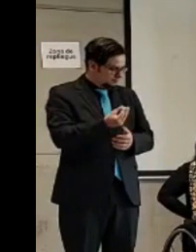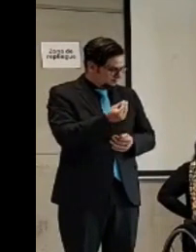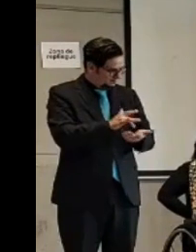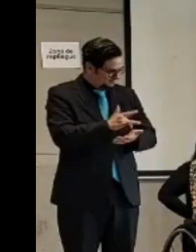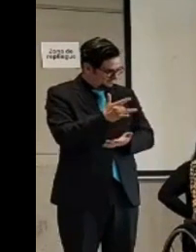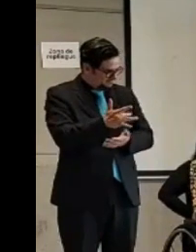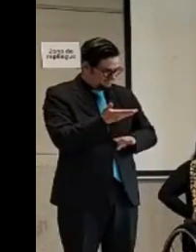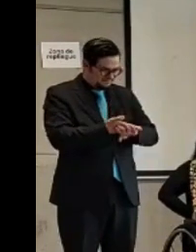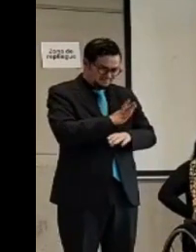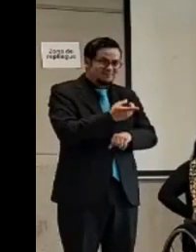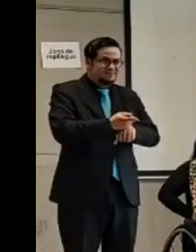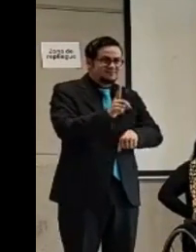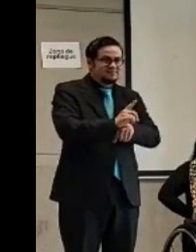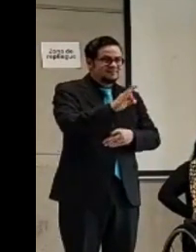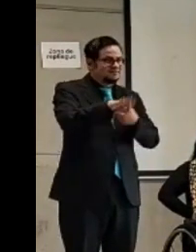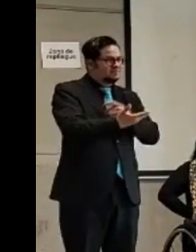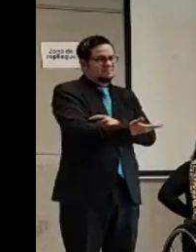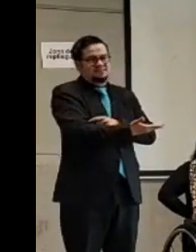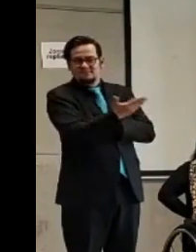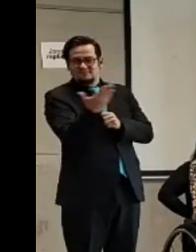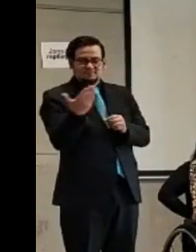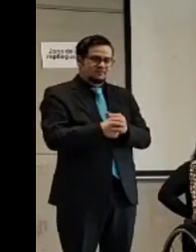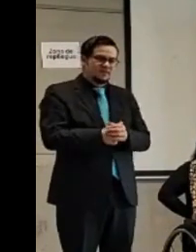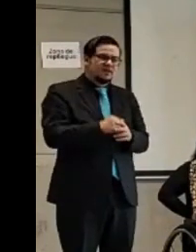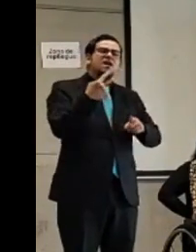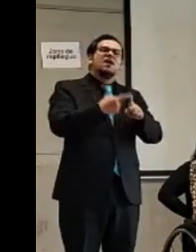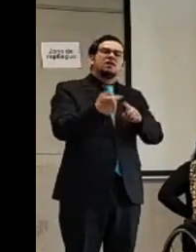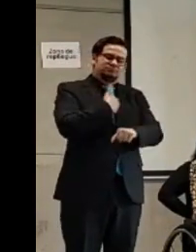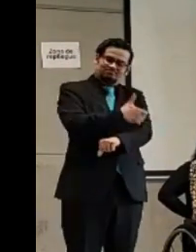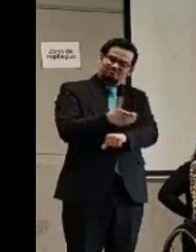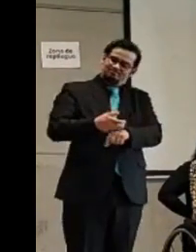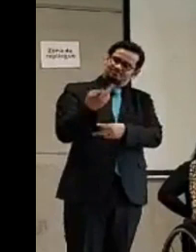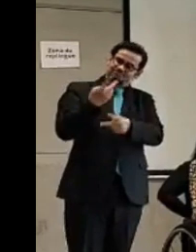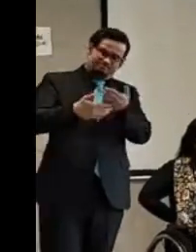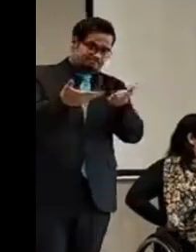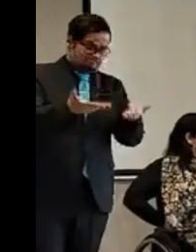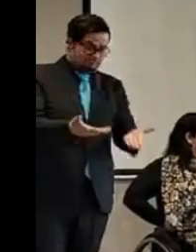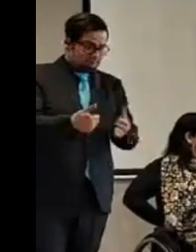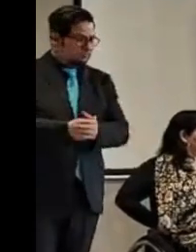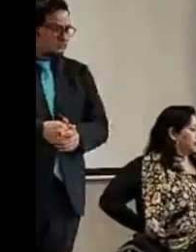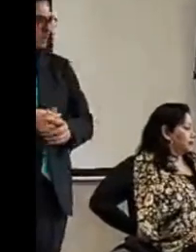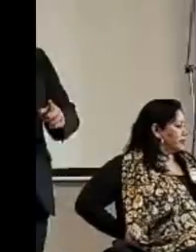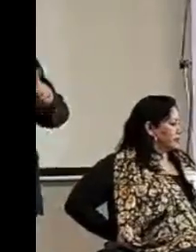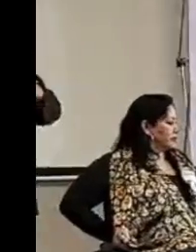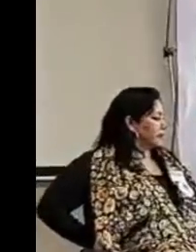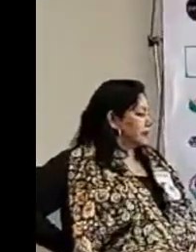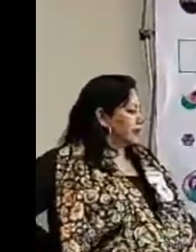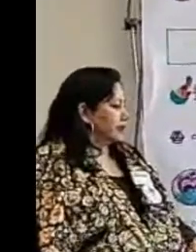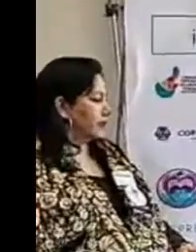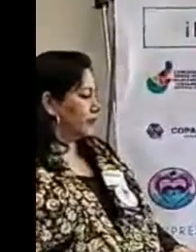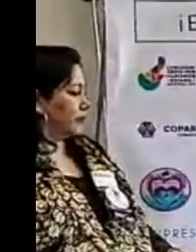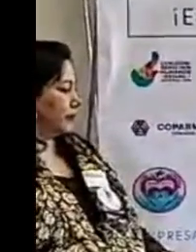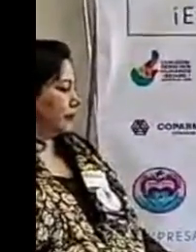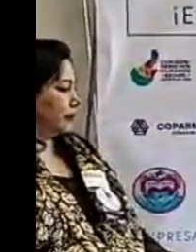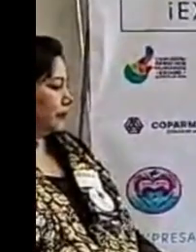Muchísimas gracias Muy buenos días a todas y a todos que nos acompañan el día de hoy para que no me conozcan y tengan una